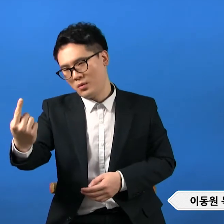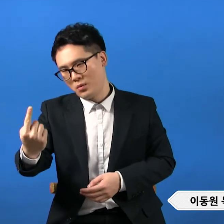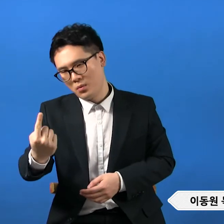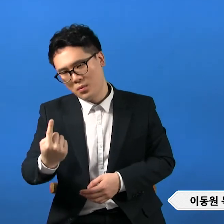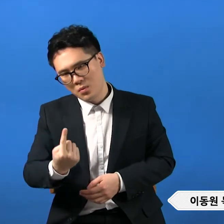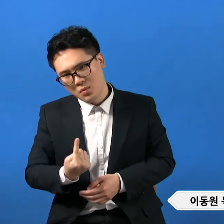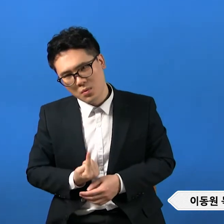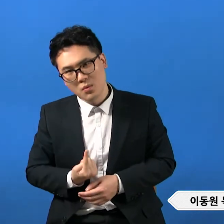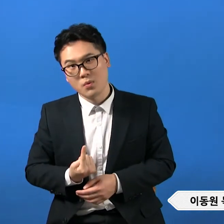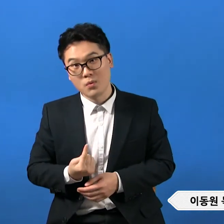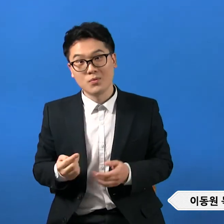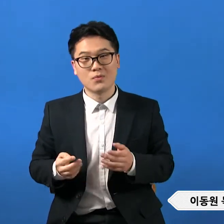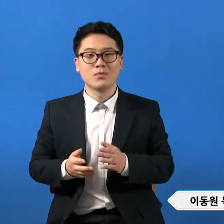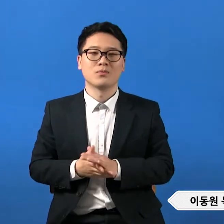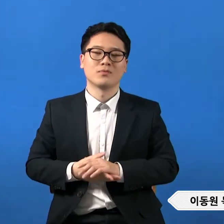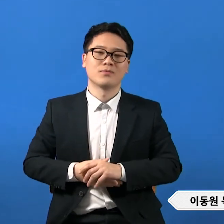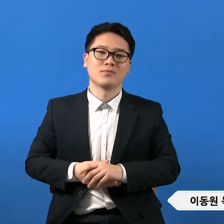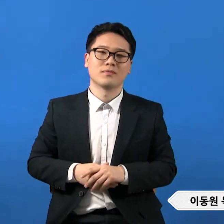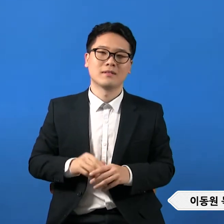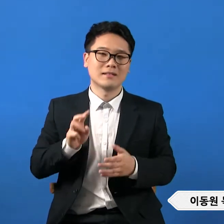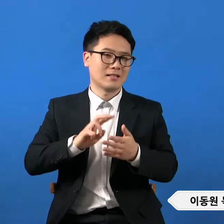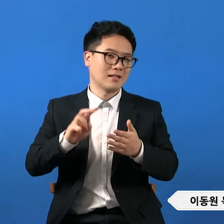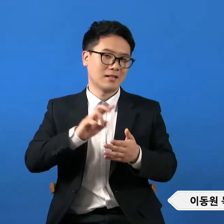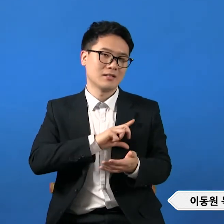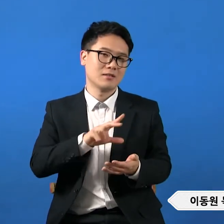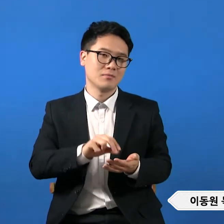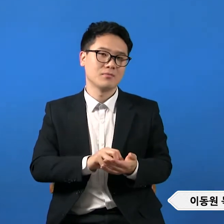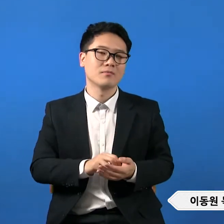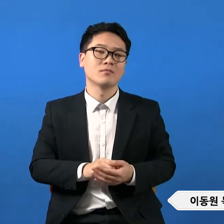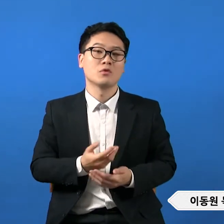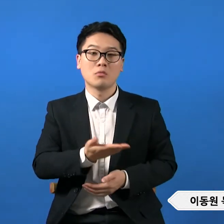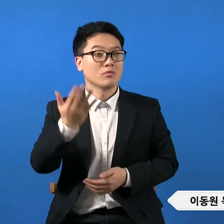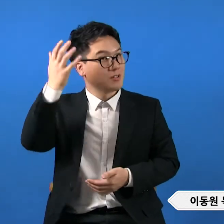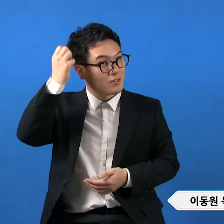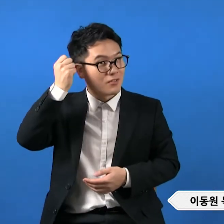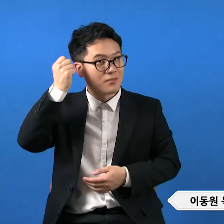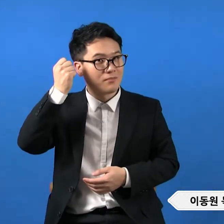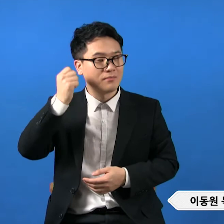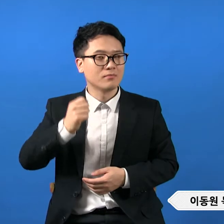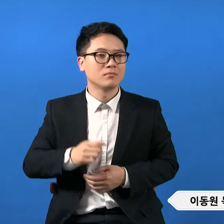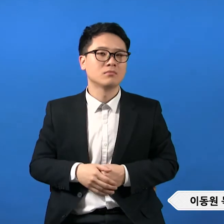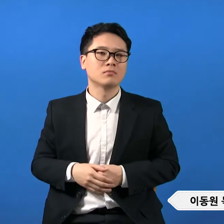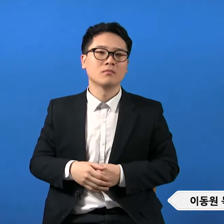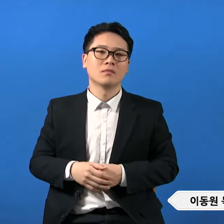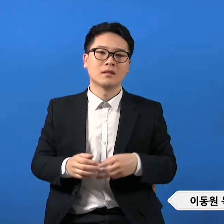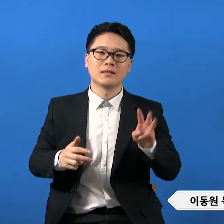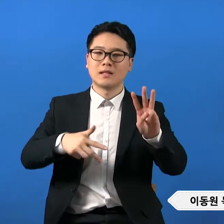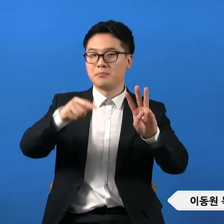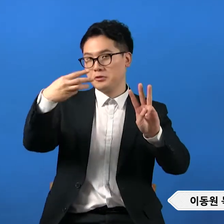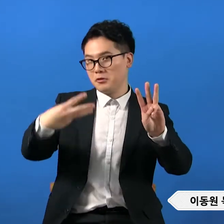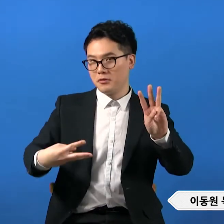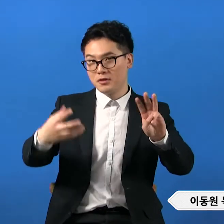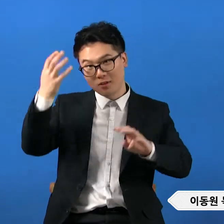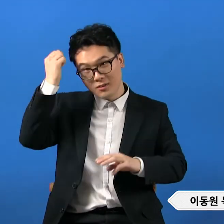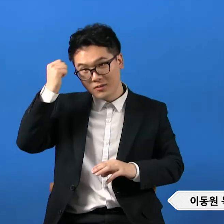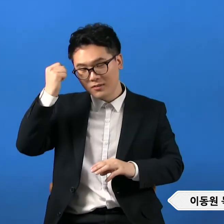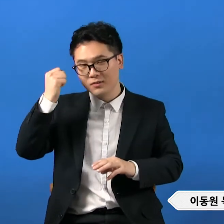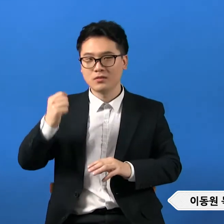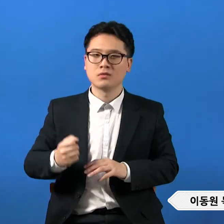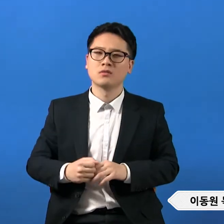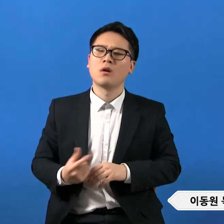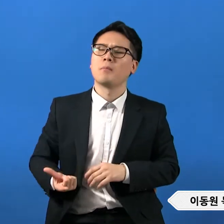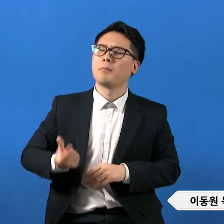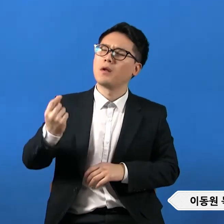돌아오. 이렇게 시작되는 찬양이 있잖아요. 3절 기억하세요? 3절의 가사. 어서 돌아오. 어서 돌아만